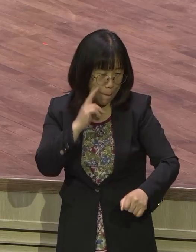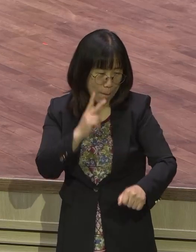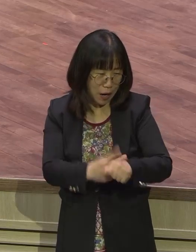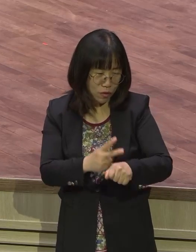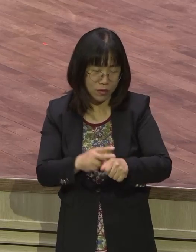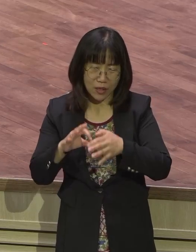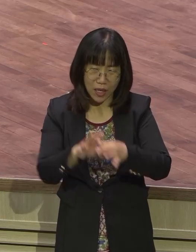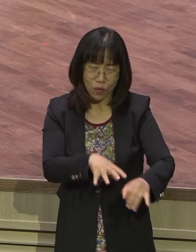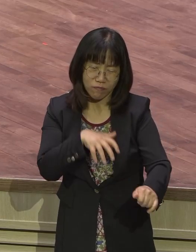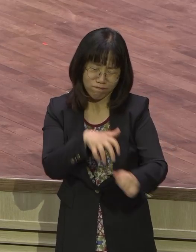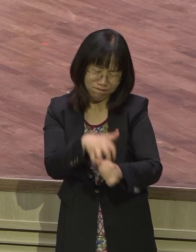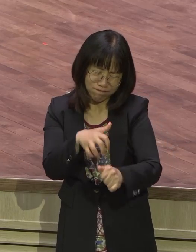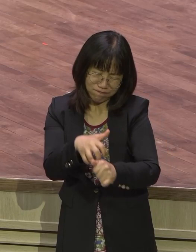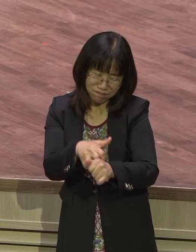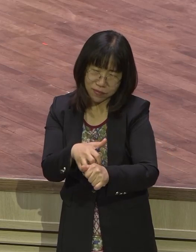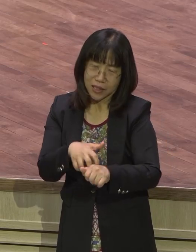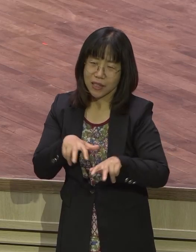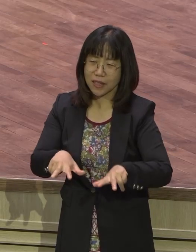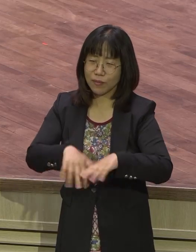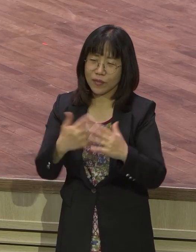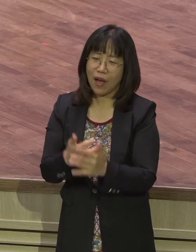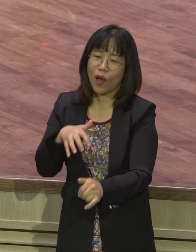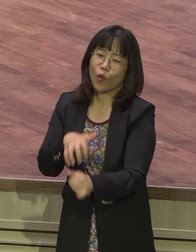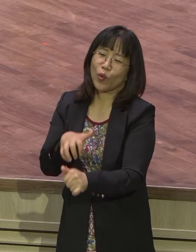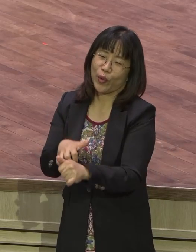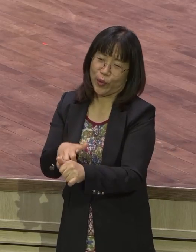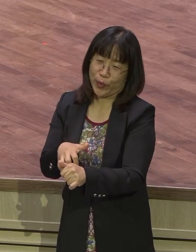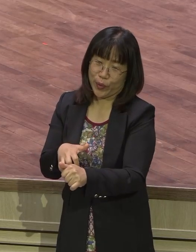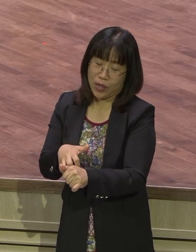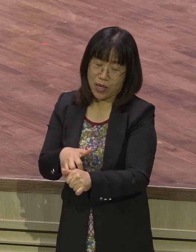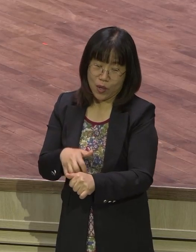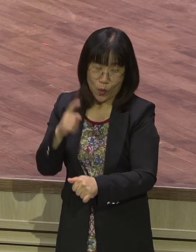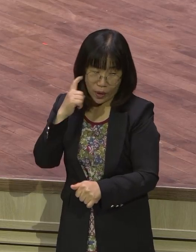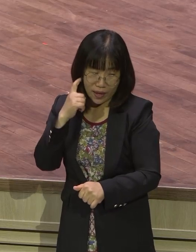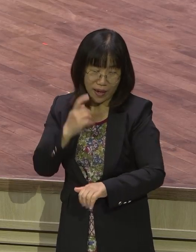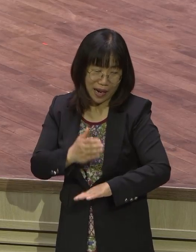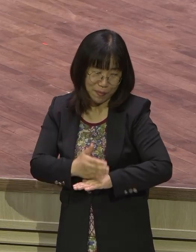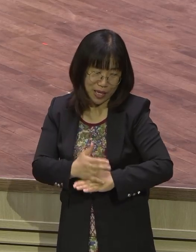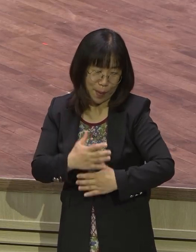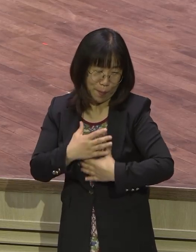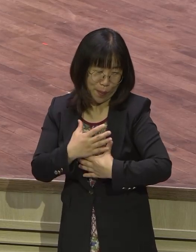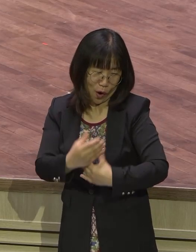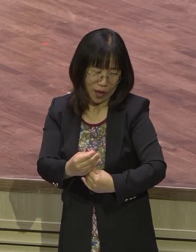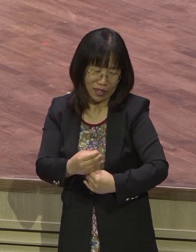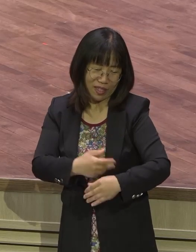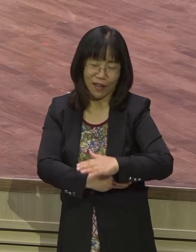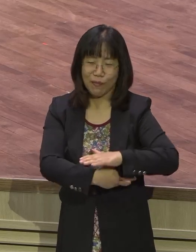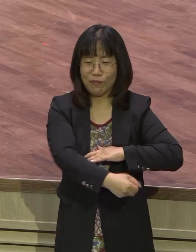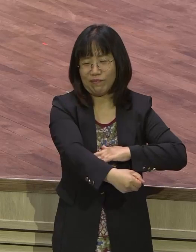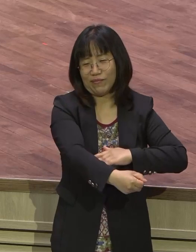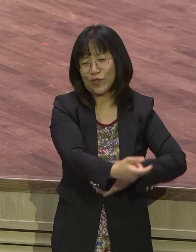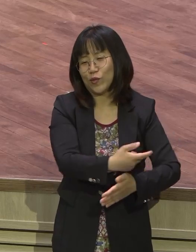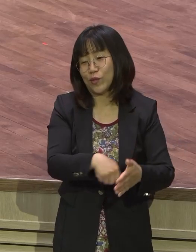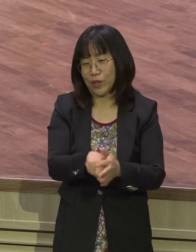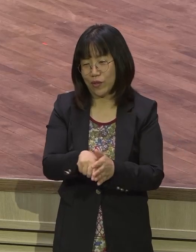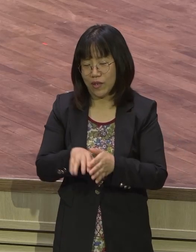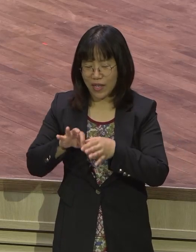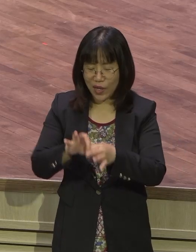공격하고 있습니다 왜 참 기쁨 참 감사 참 평안 속에 살지 못하도록 여러 가지